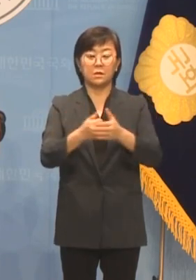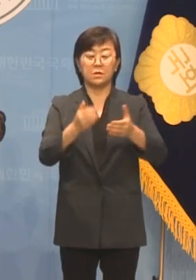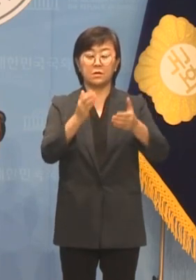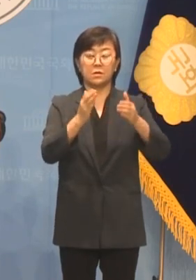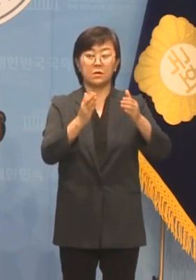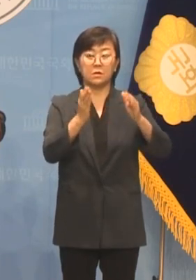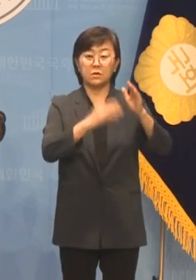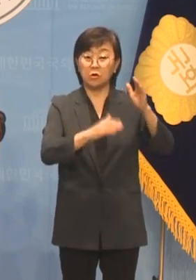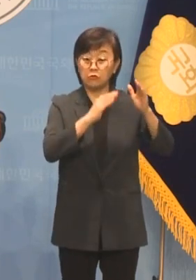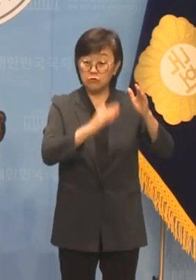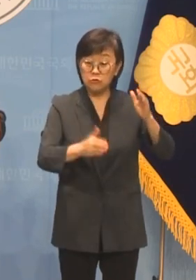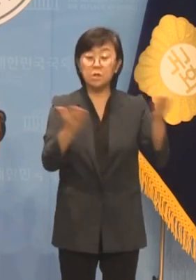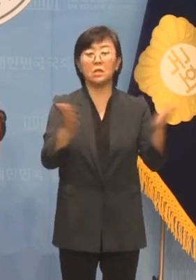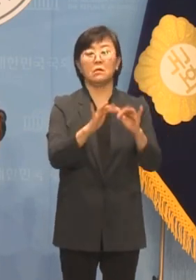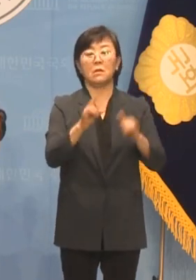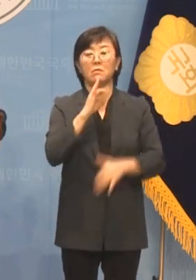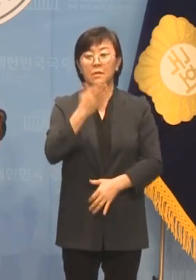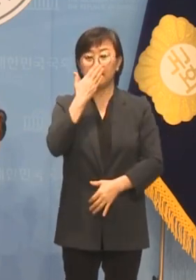정규직 직장인입니다.